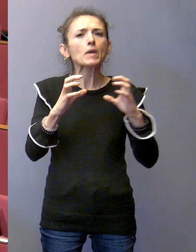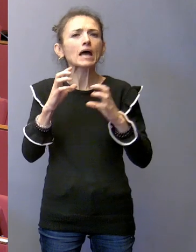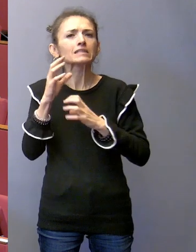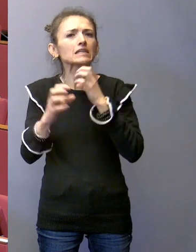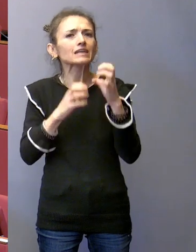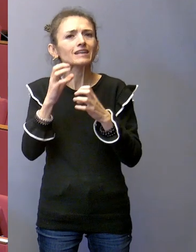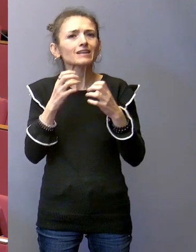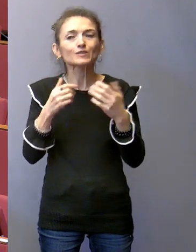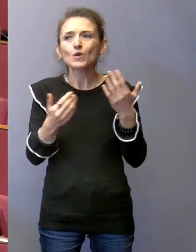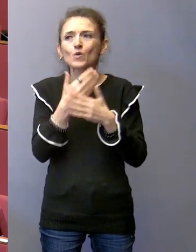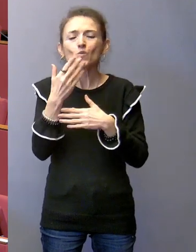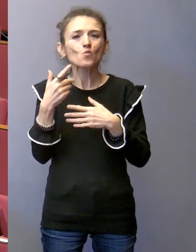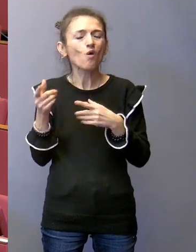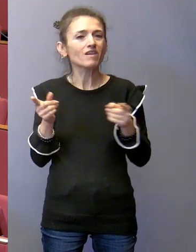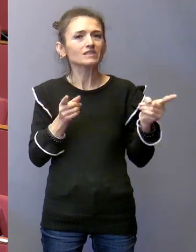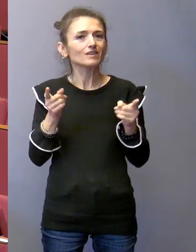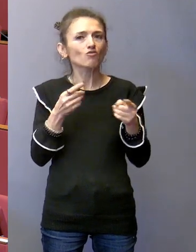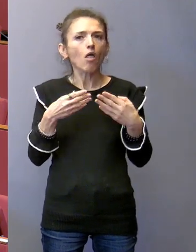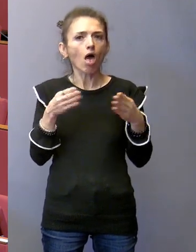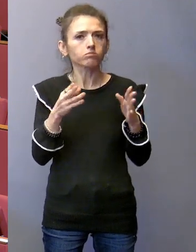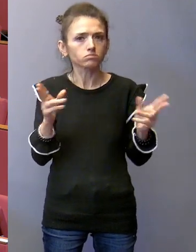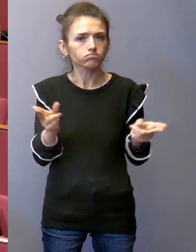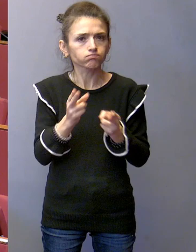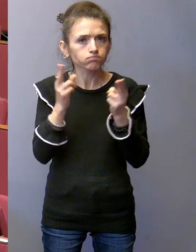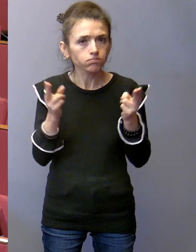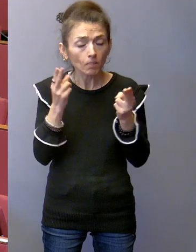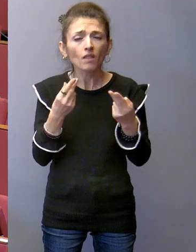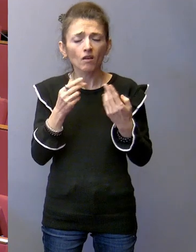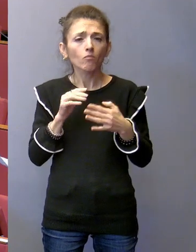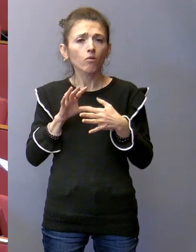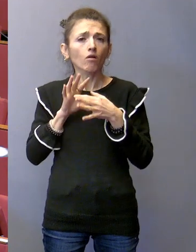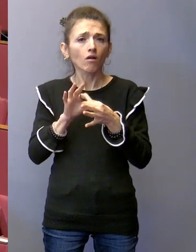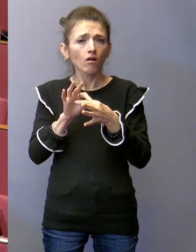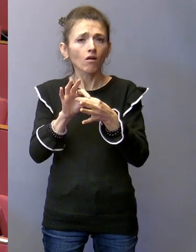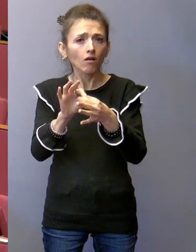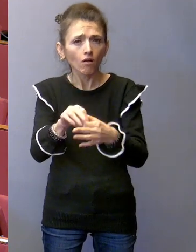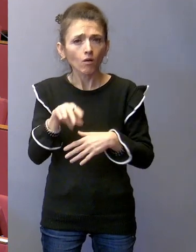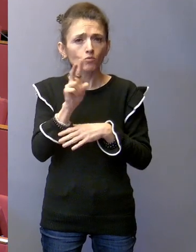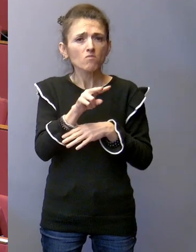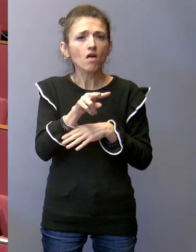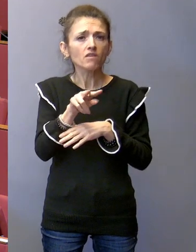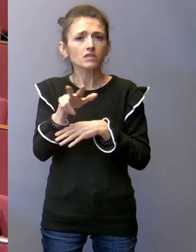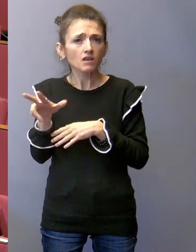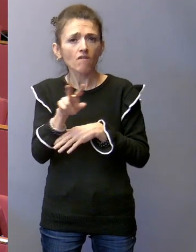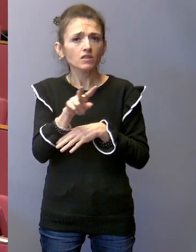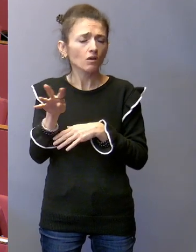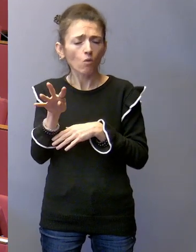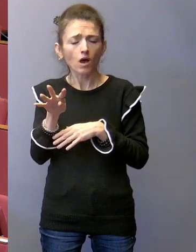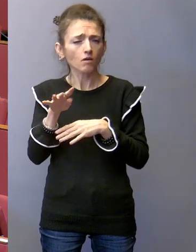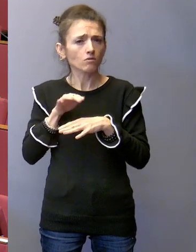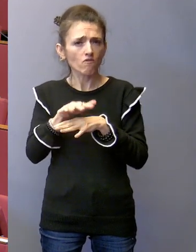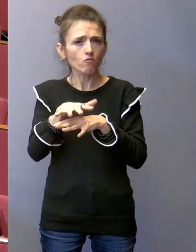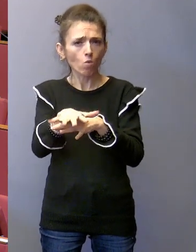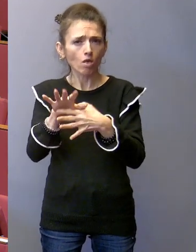stagione e si ripercuote anziché sul 2023 sul 2024 quindi è esattamente il